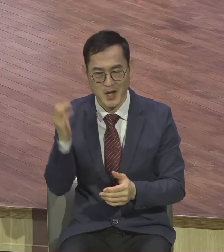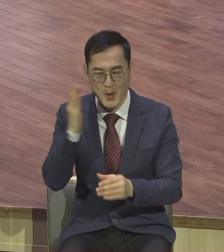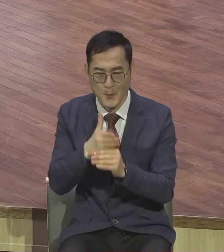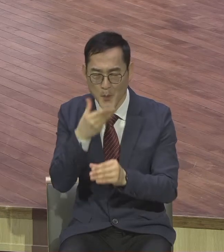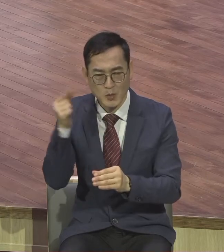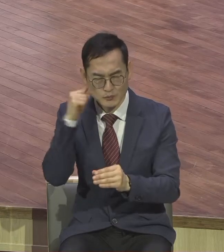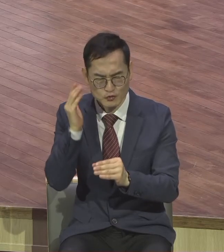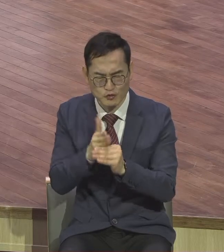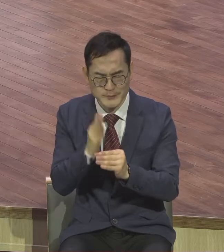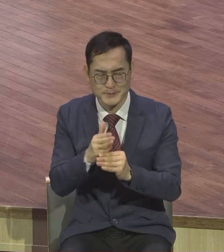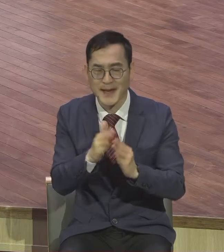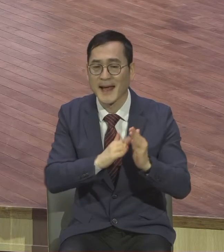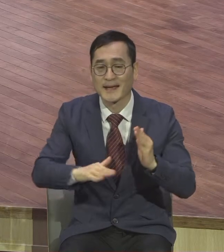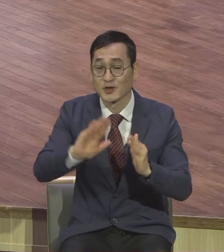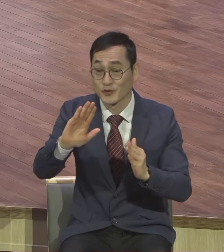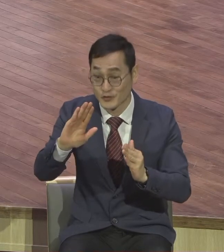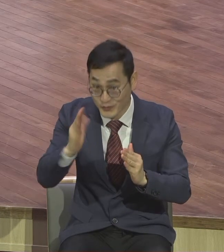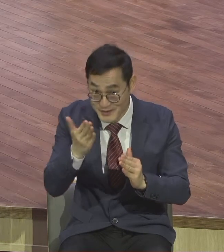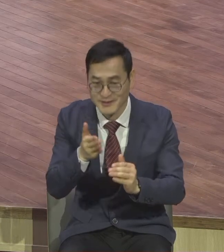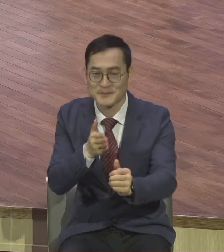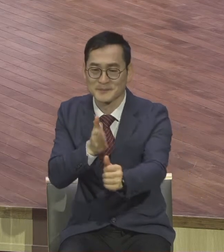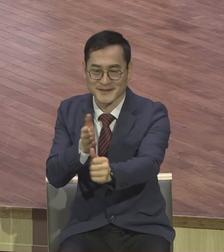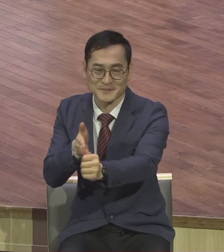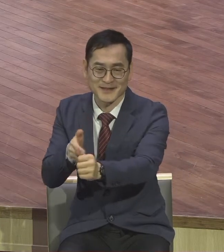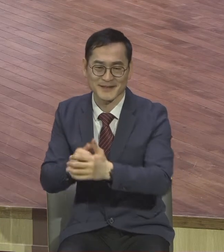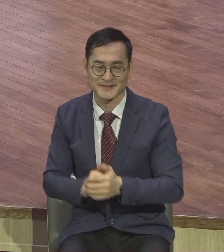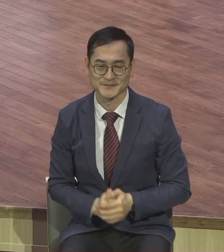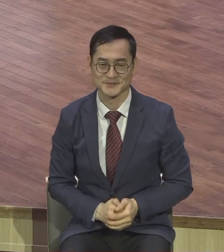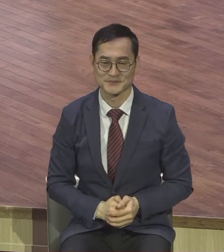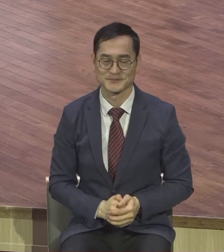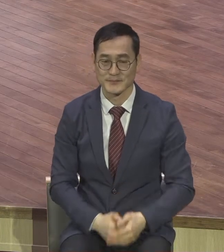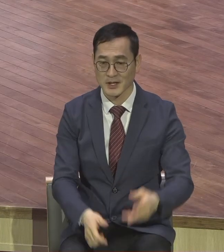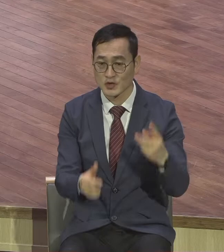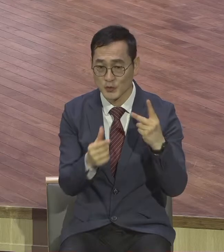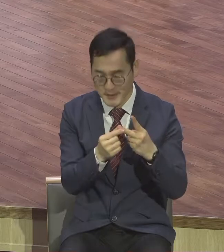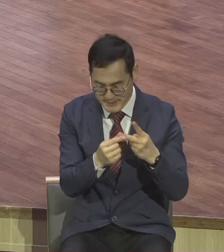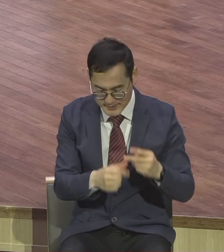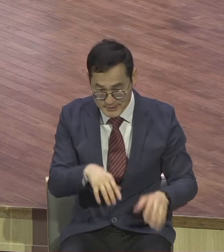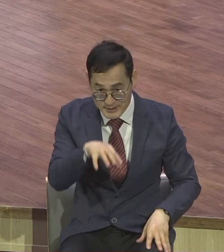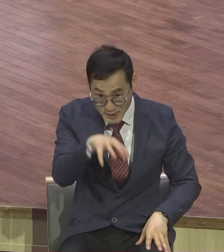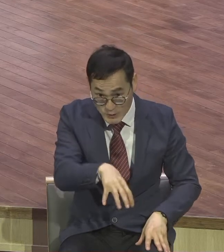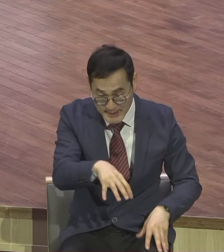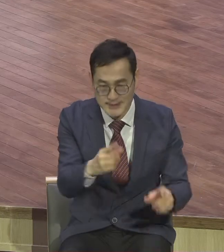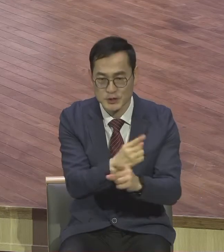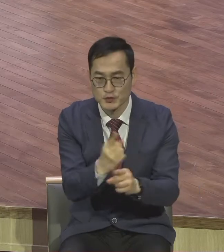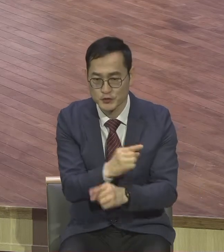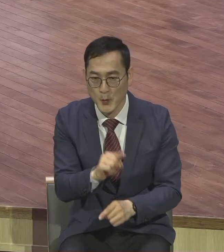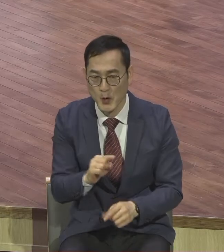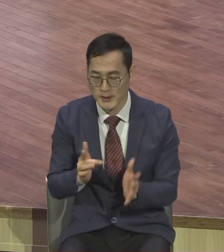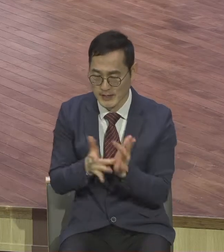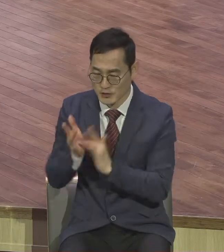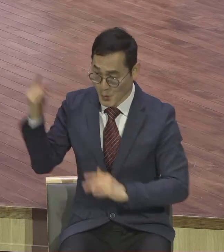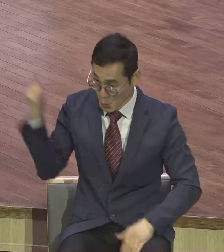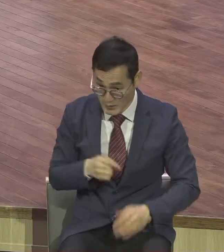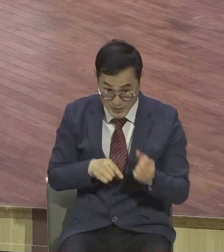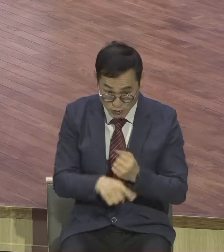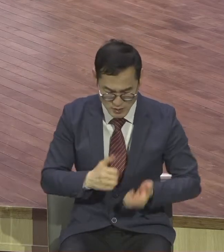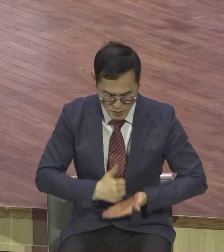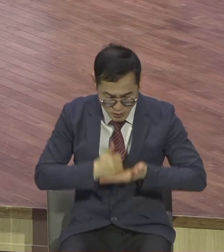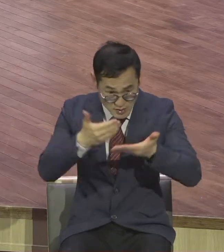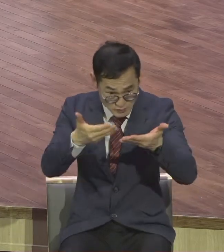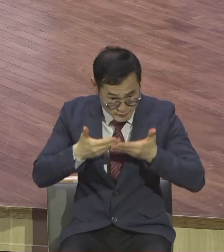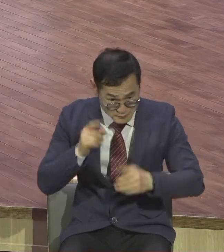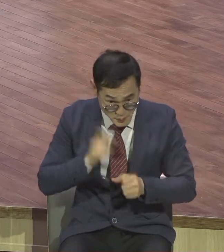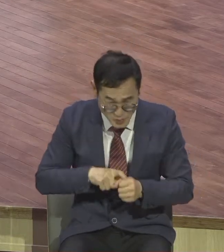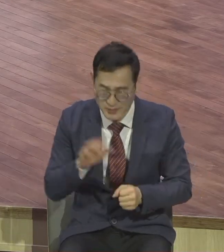되시기를 제물어 축복합니다 두 번째로 현장치유입니다 28절입니다 인자가 온 것은 성기를 받으려 함이 아니라